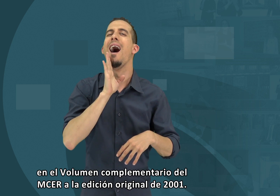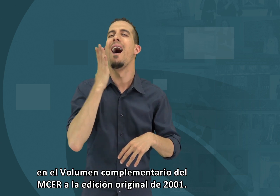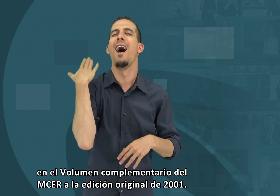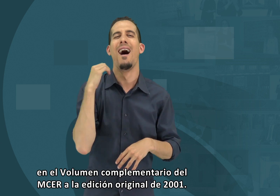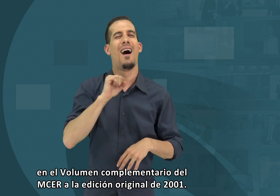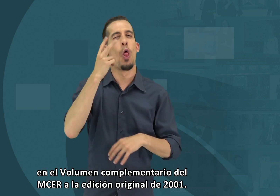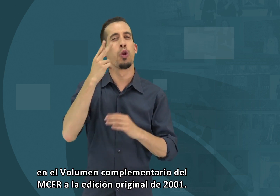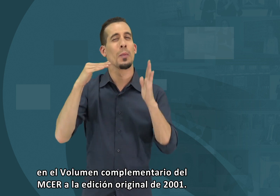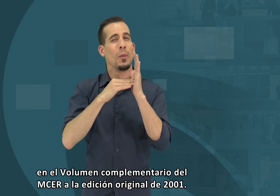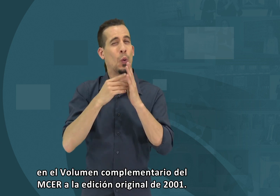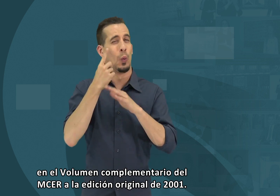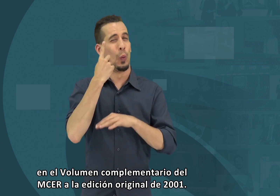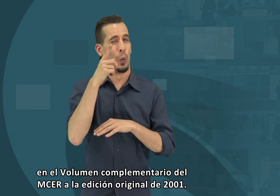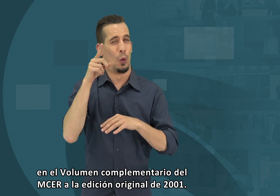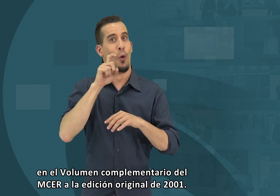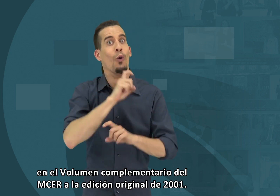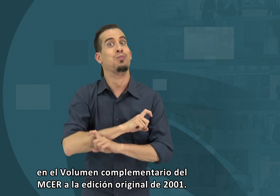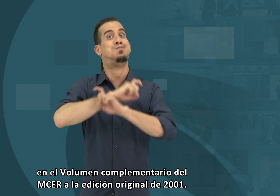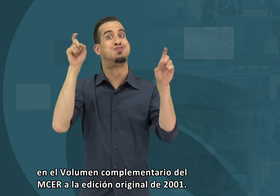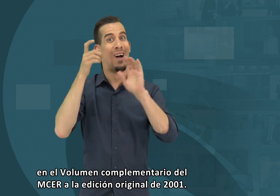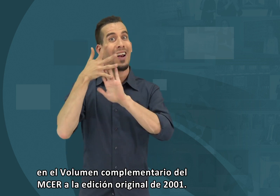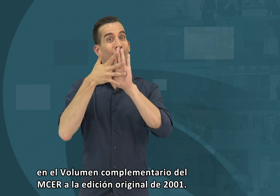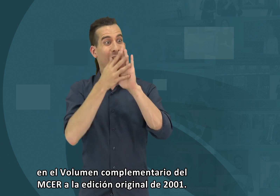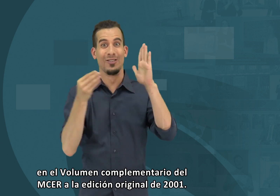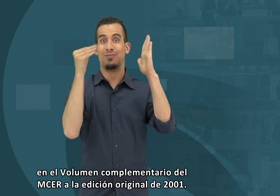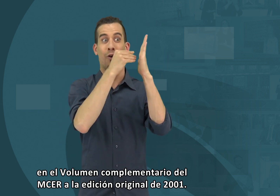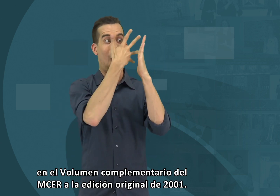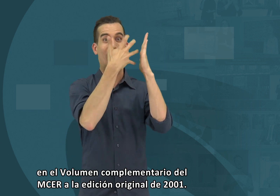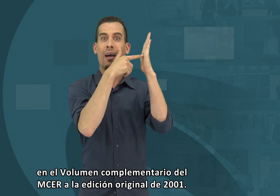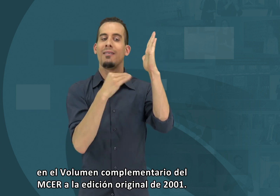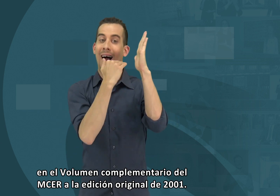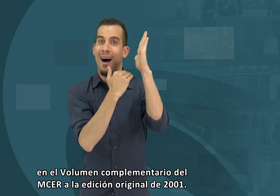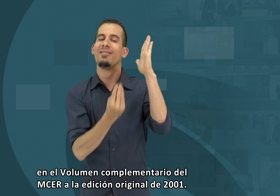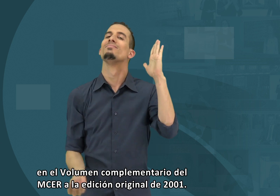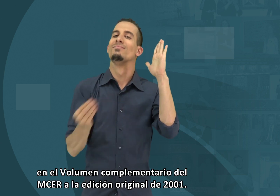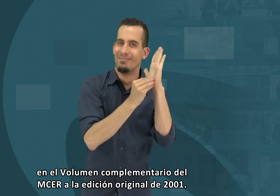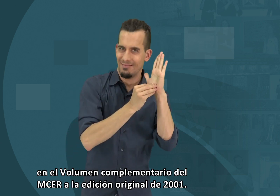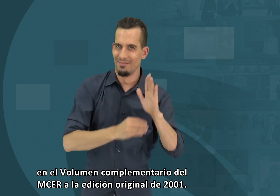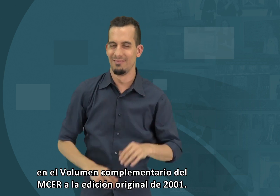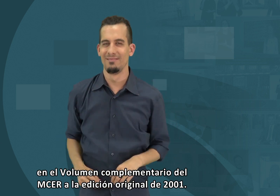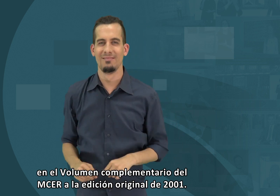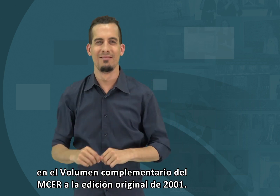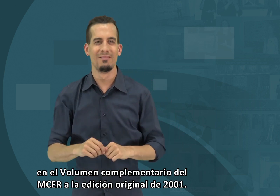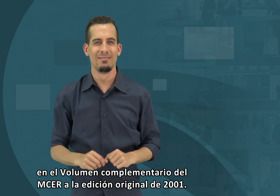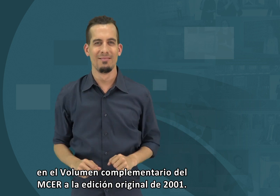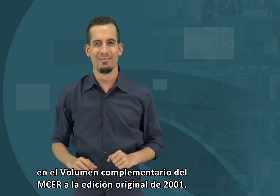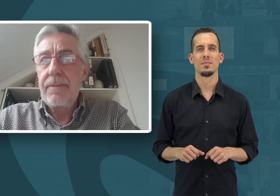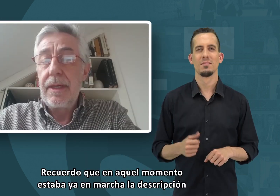complementario del MCER a la edición original de 2001.